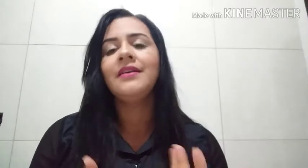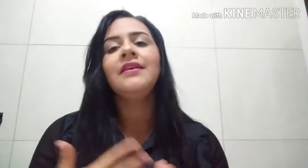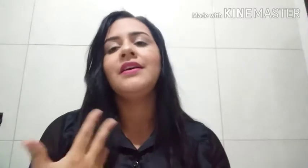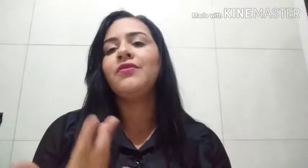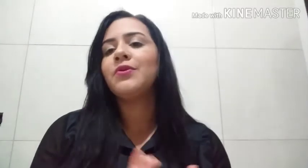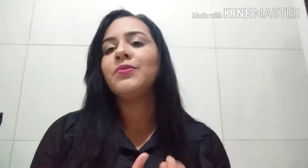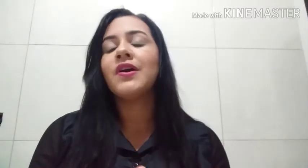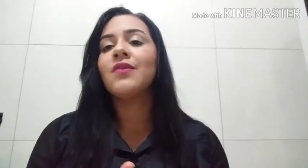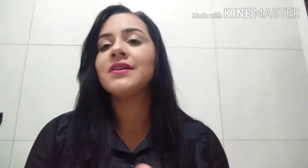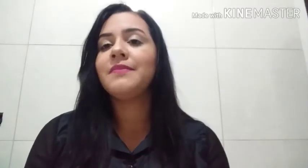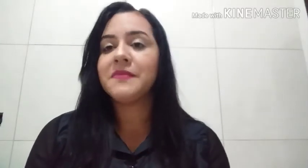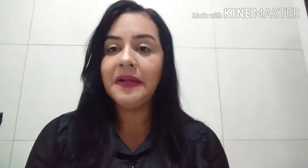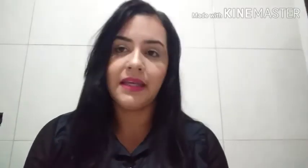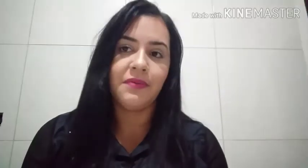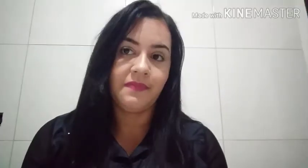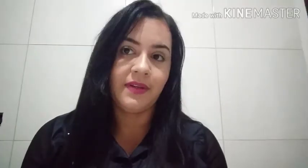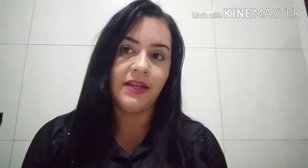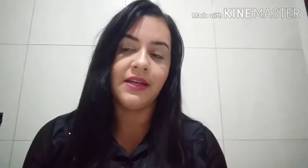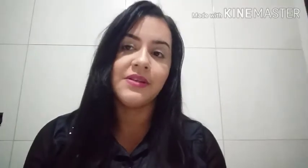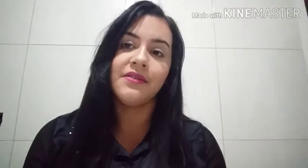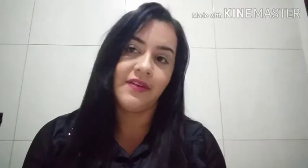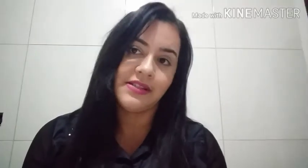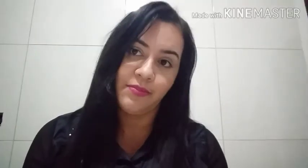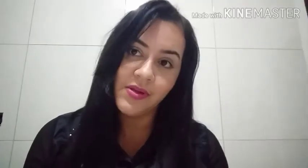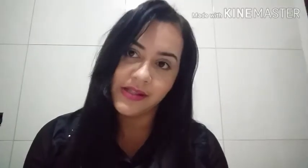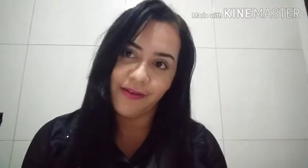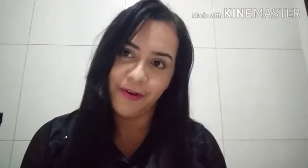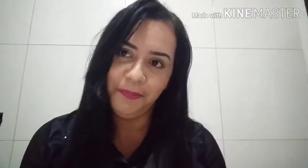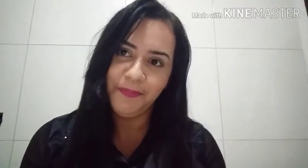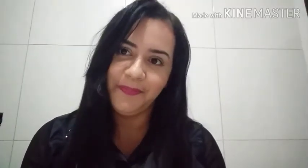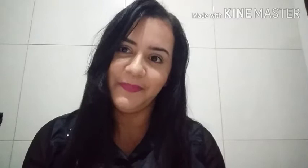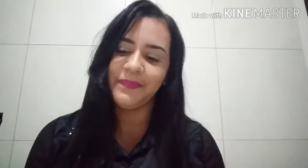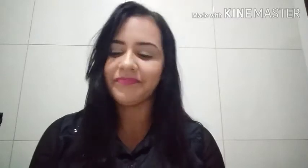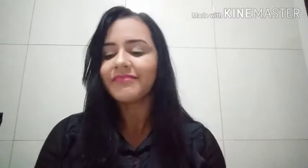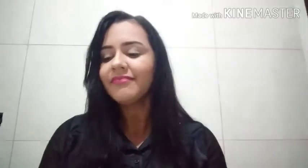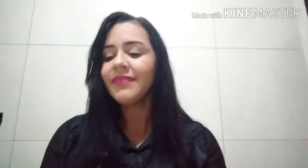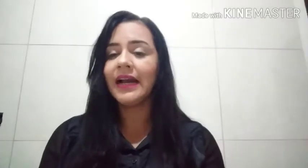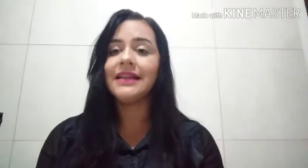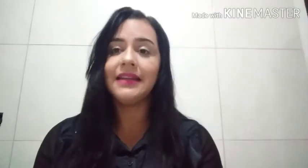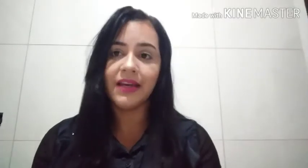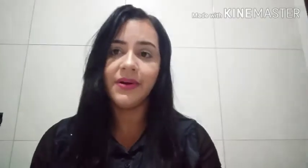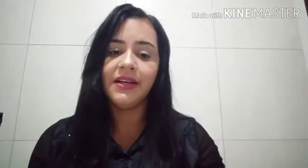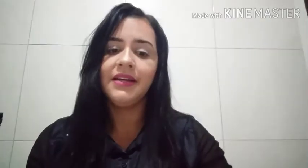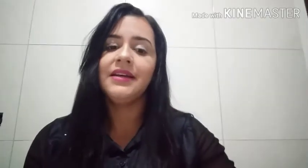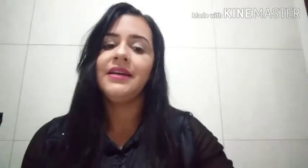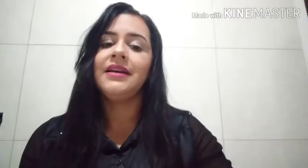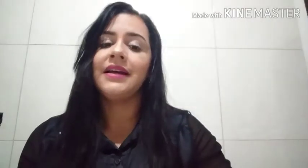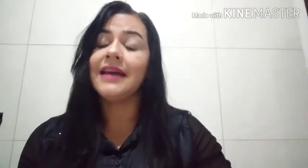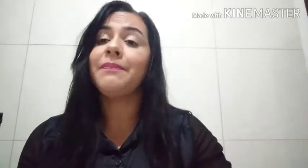Eu vou me comunicar usando a mesma língua, né? Então, isso não vai ser possível. Cada língua, cada